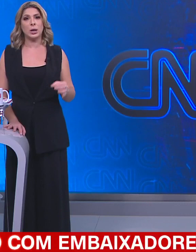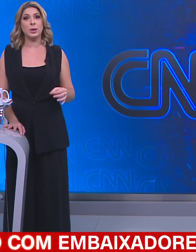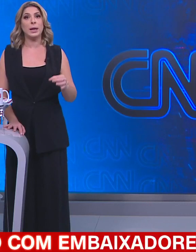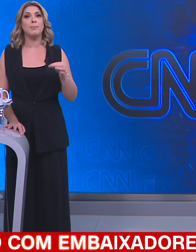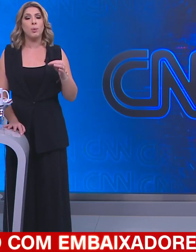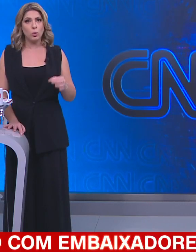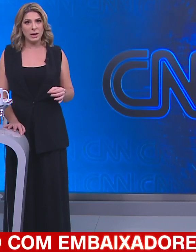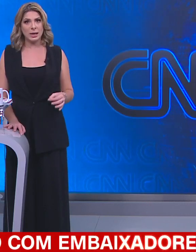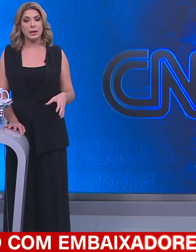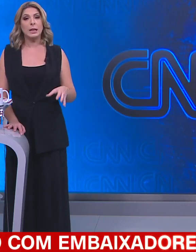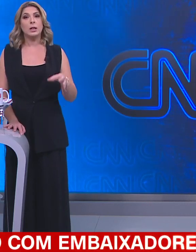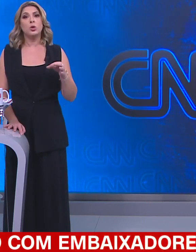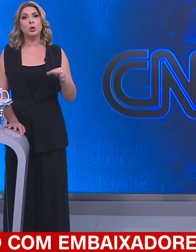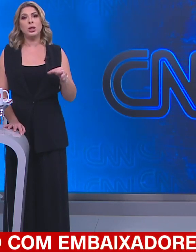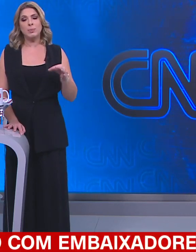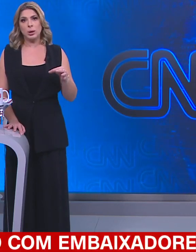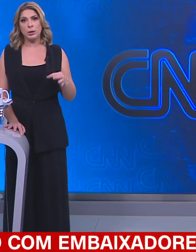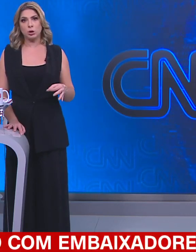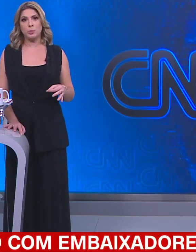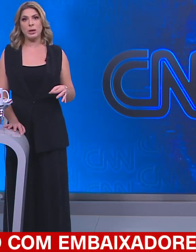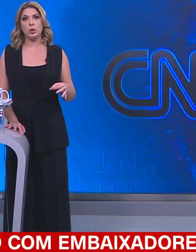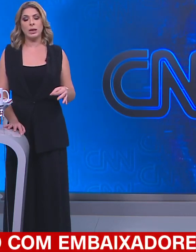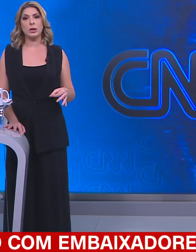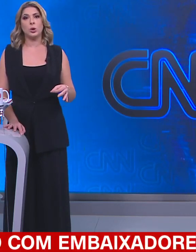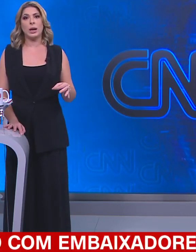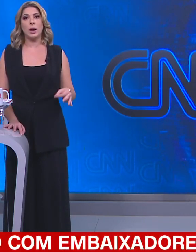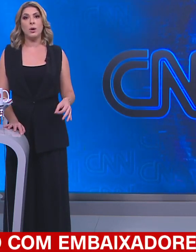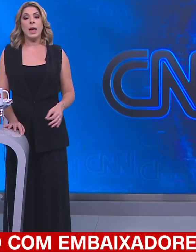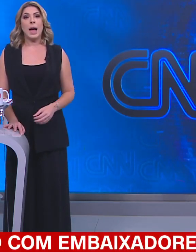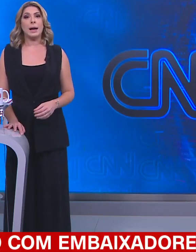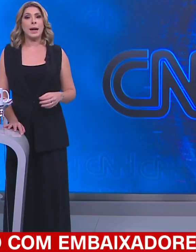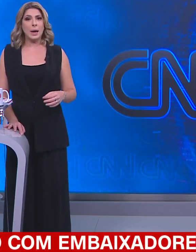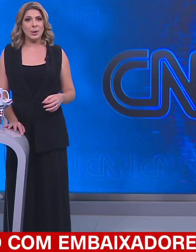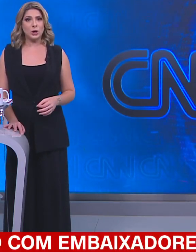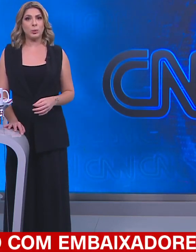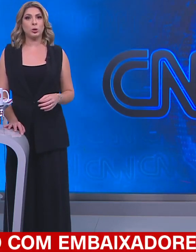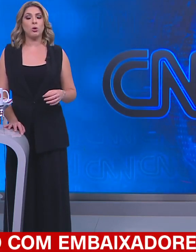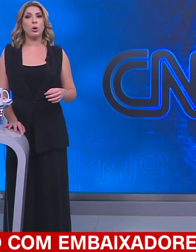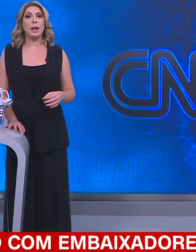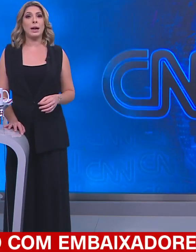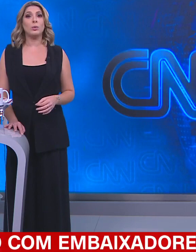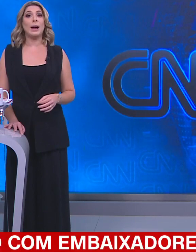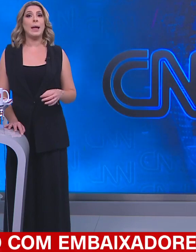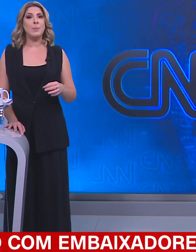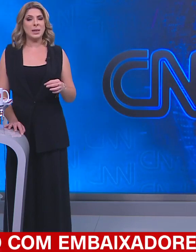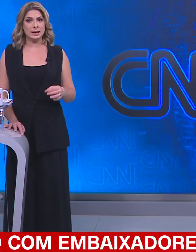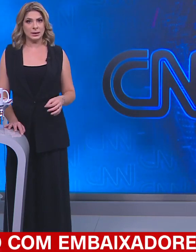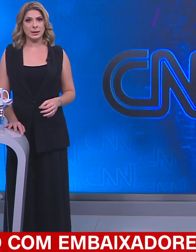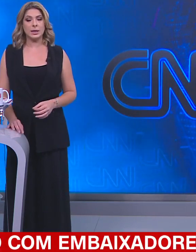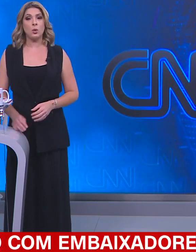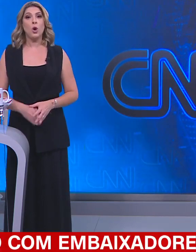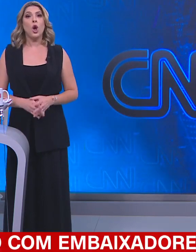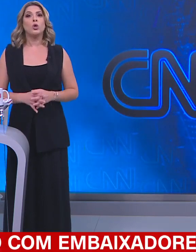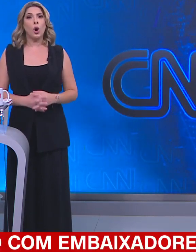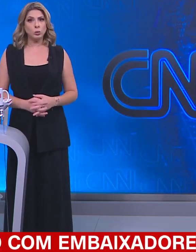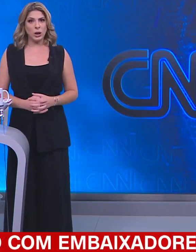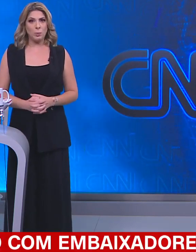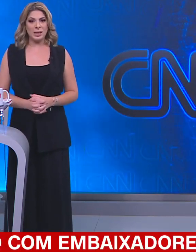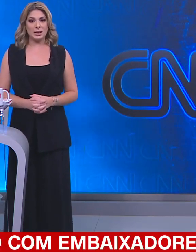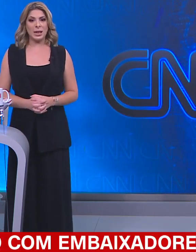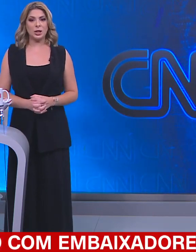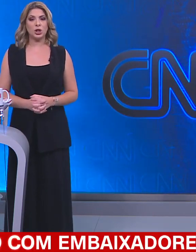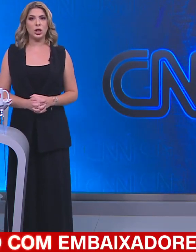procuradoria-geral da República no Tribunal Superior Eleitoral acaba de protocolar uma representação